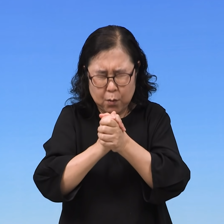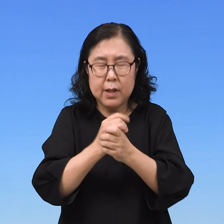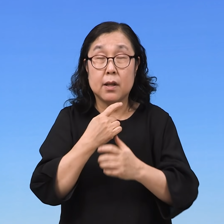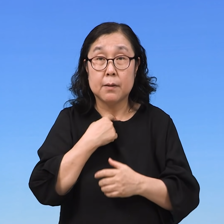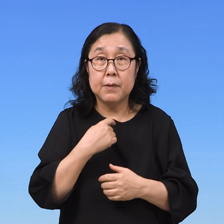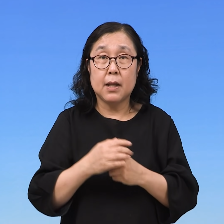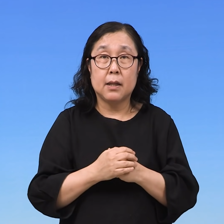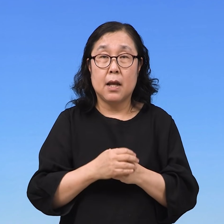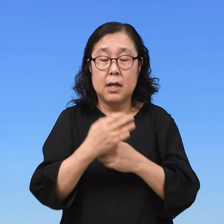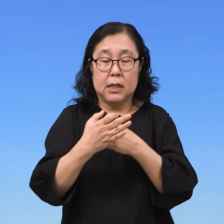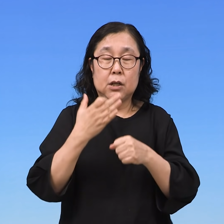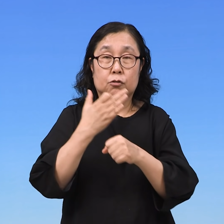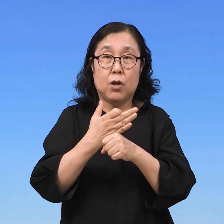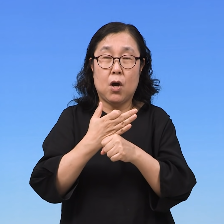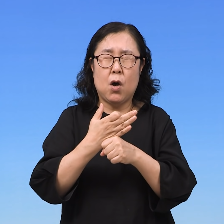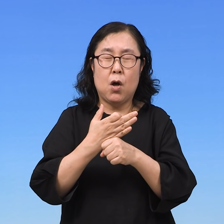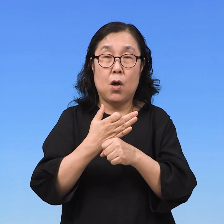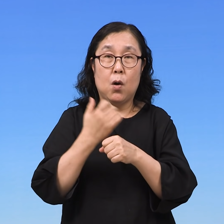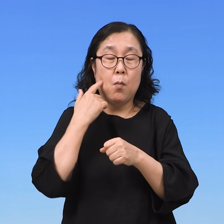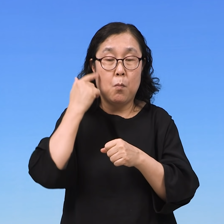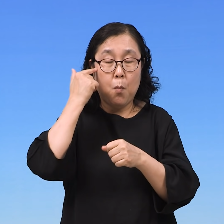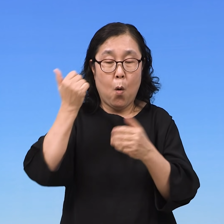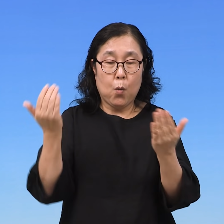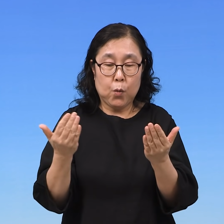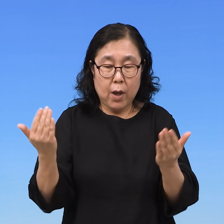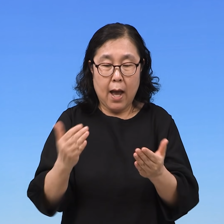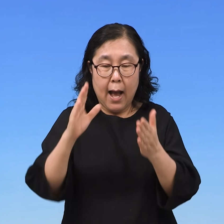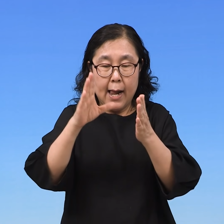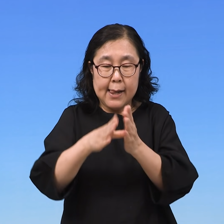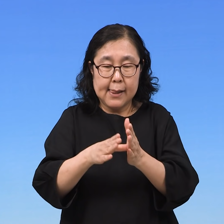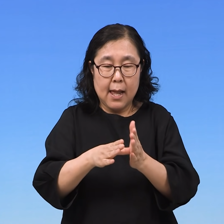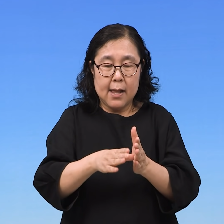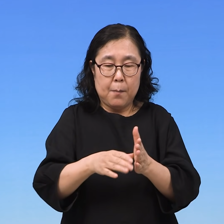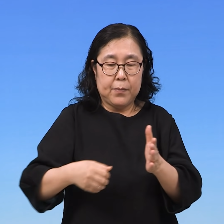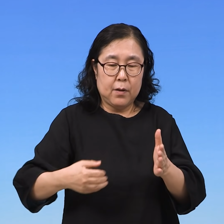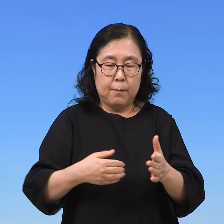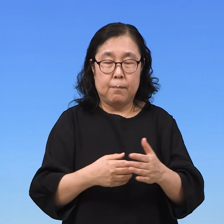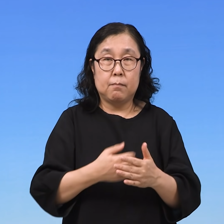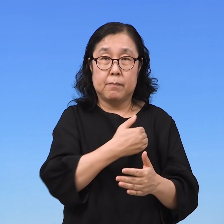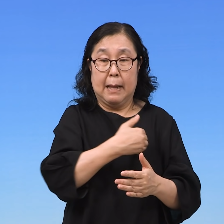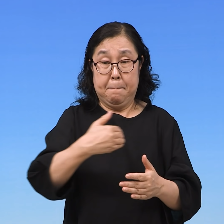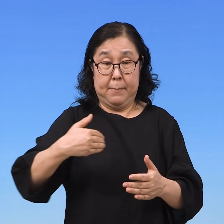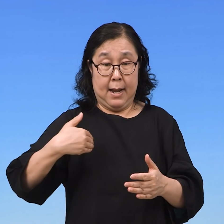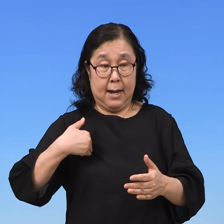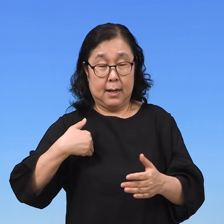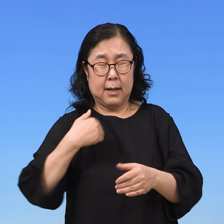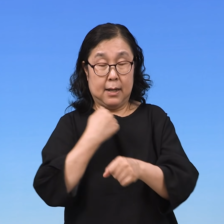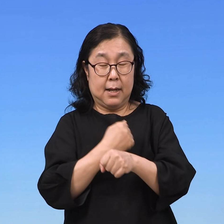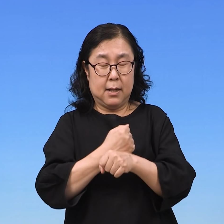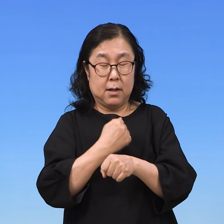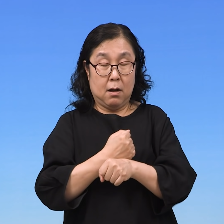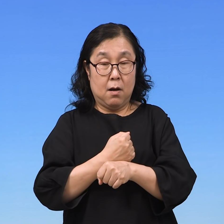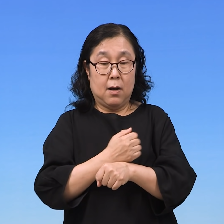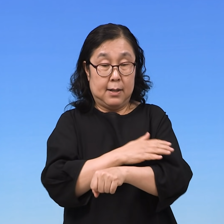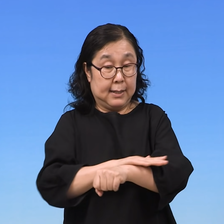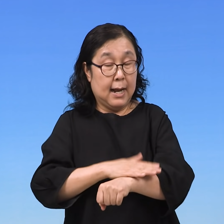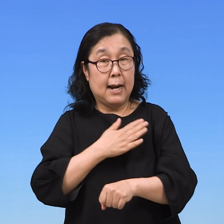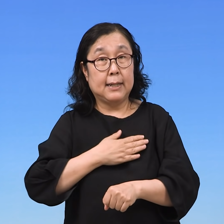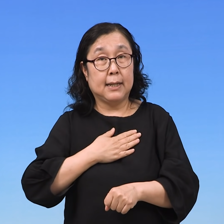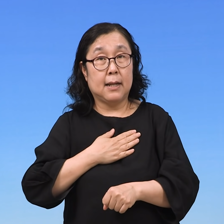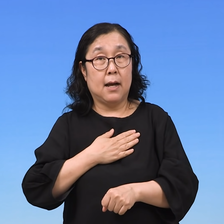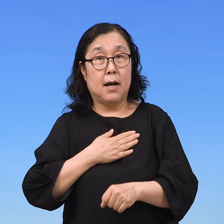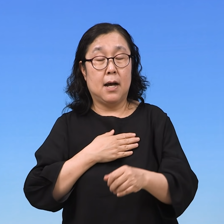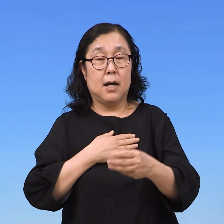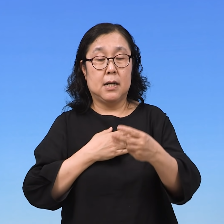저였는데, 여러분, 이 19년 목회하면서 점점 제가 담대해지는 거 다 보고 계시잖아요. 세상에 드림센터 입주한